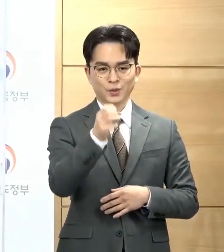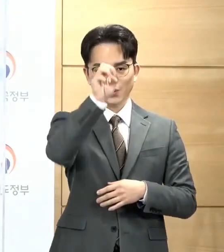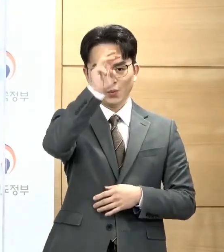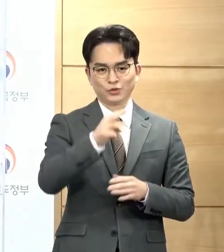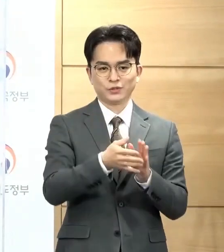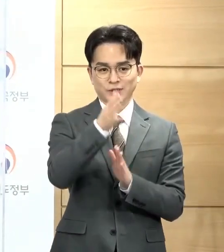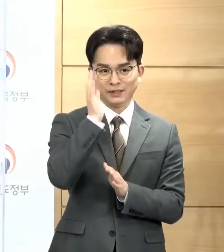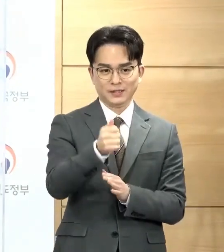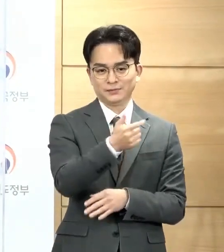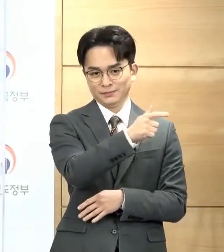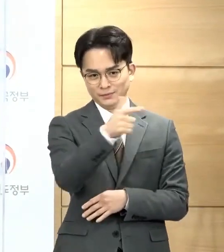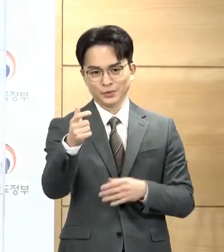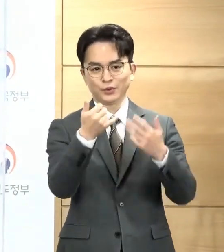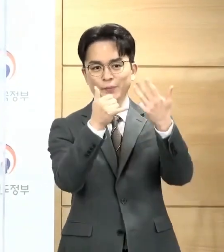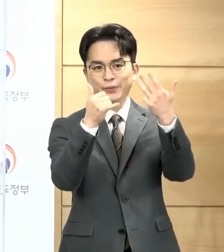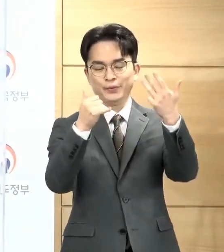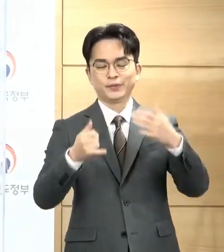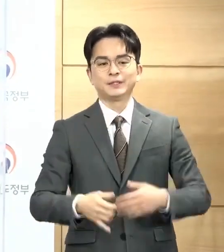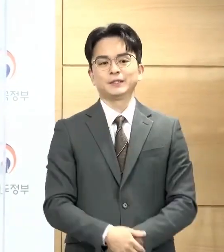등입니다